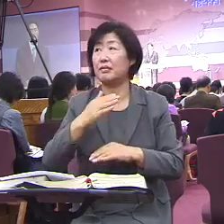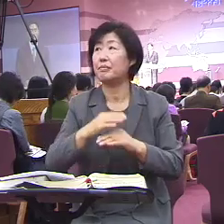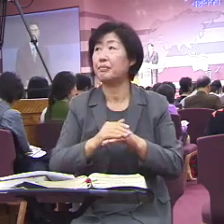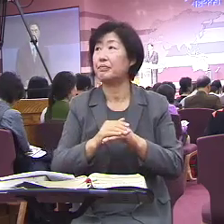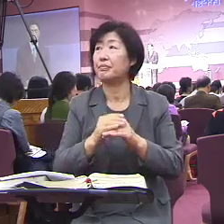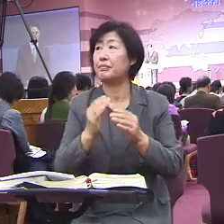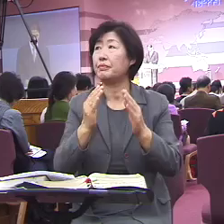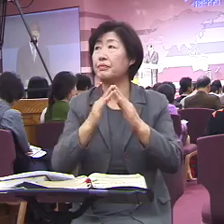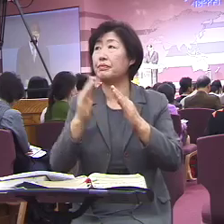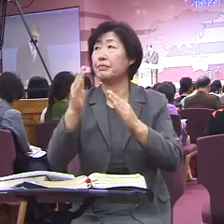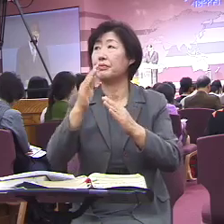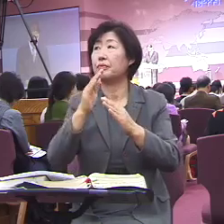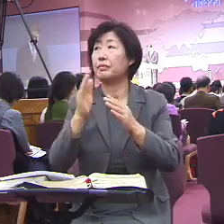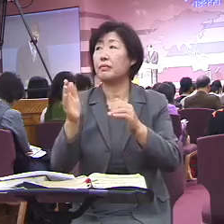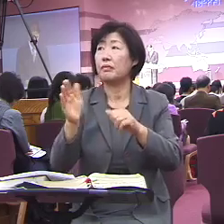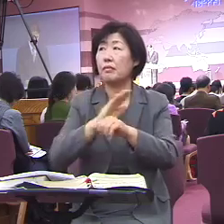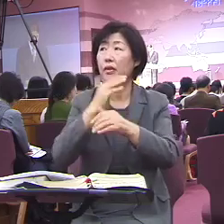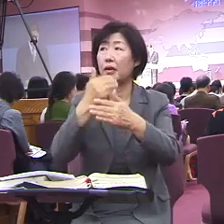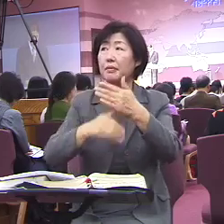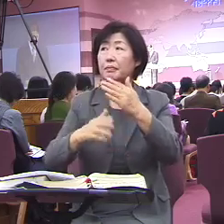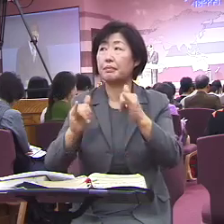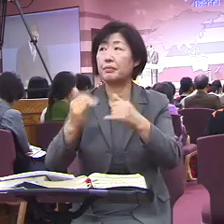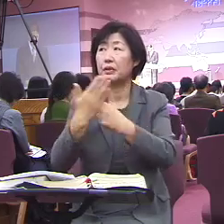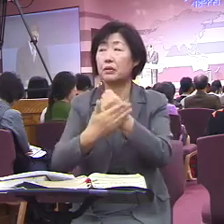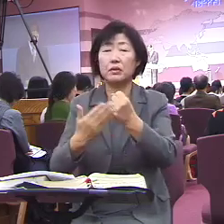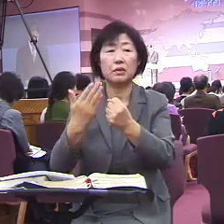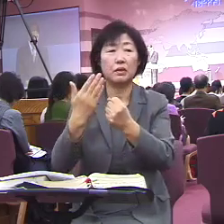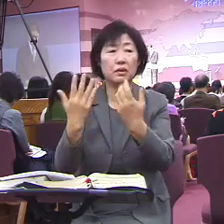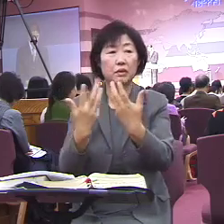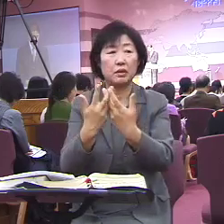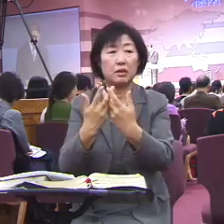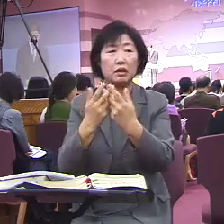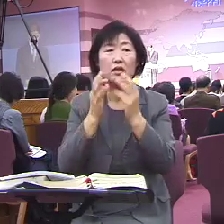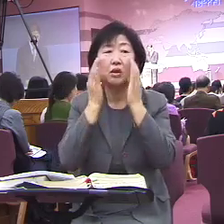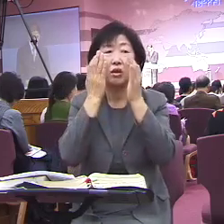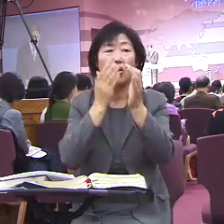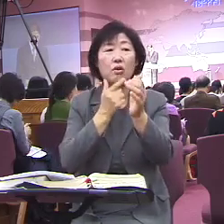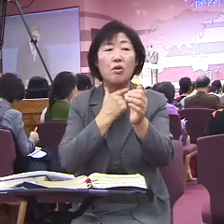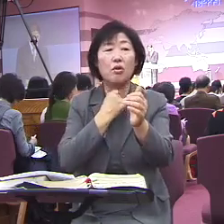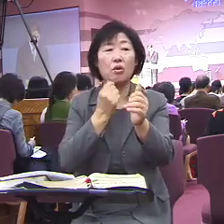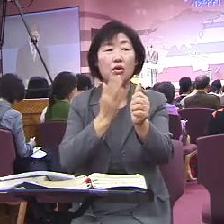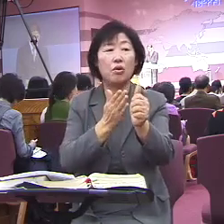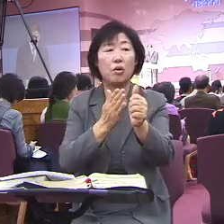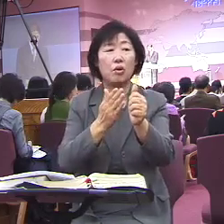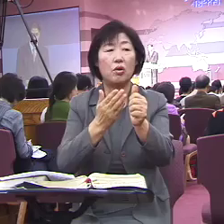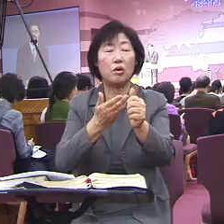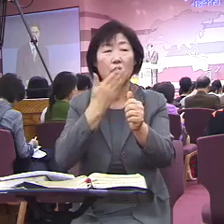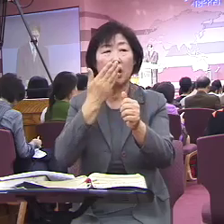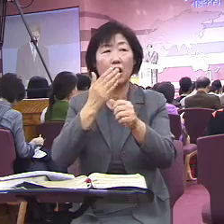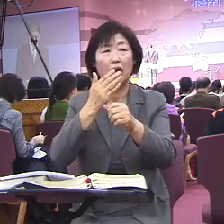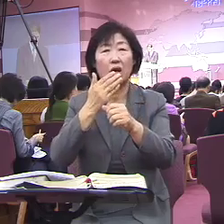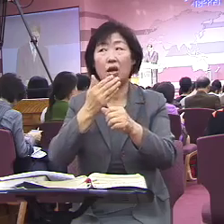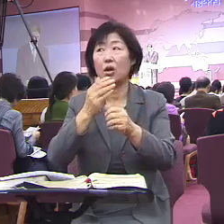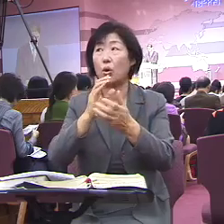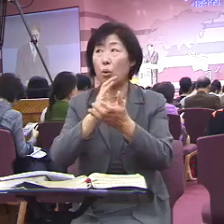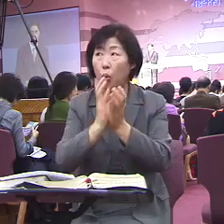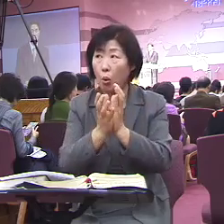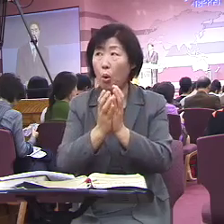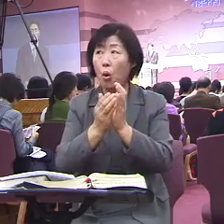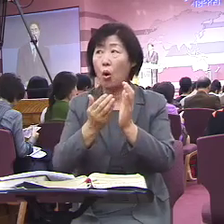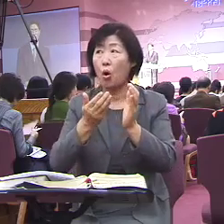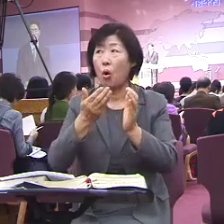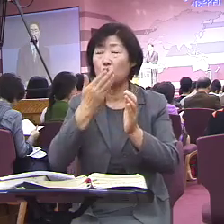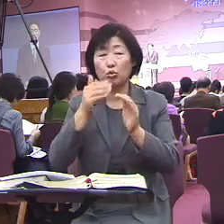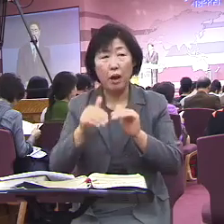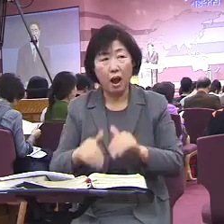돌아오셨습니다. 유가족들에게 하나님의 은혜가 넘치시기를 간절히 바랍니다. 오늘도 사랑의 식탁 꽃 하나로 그리고 주방